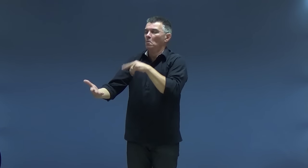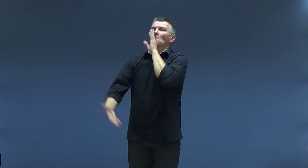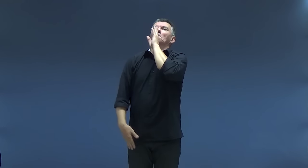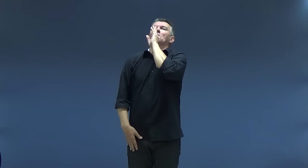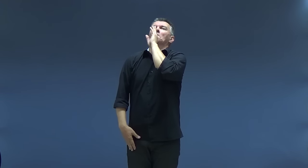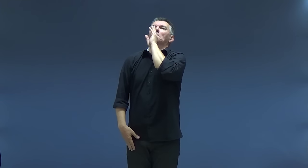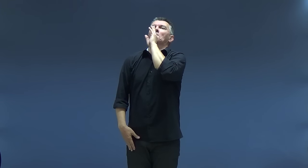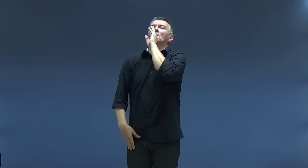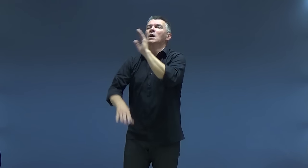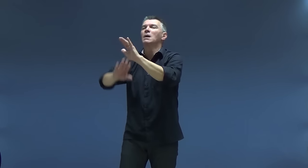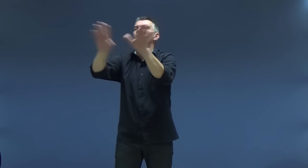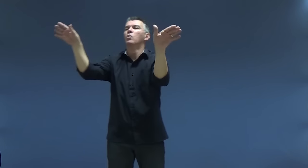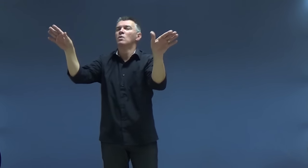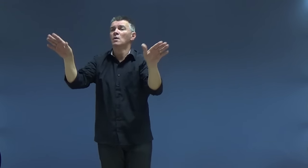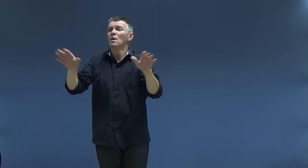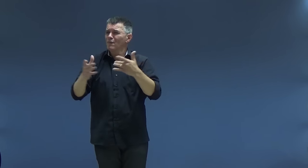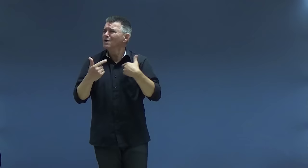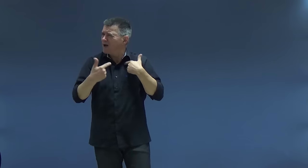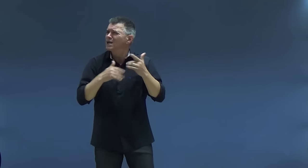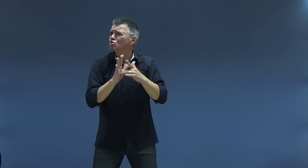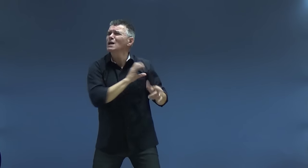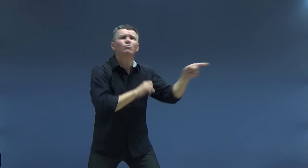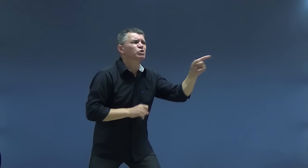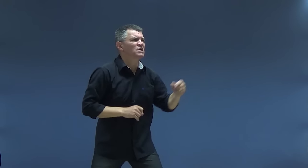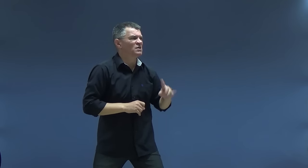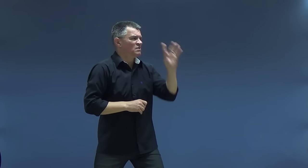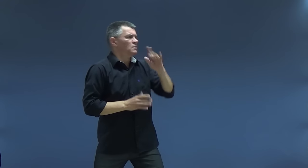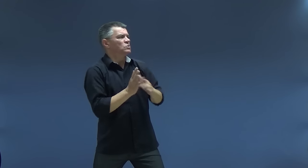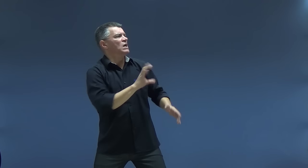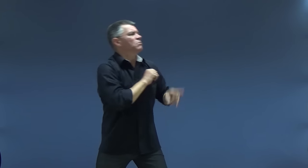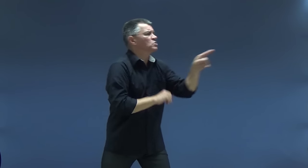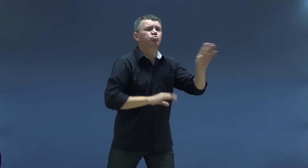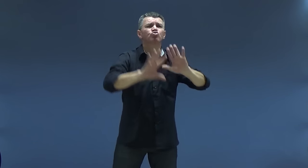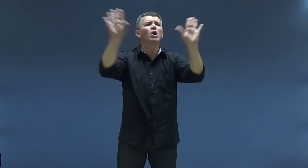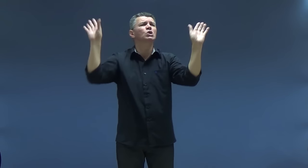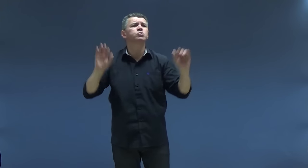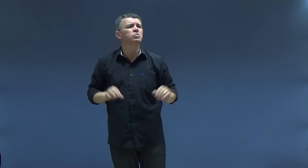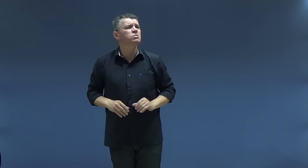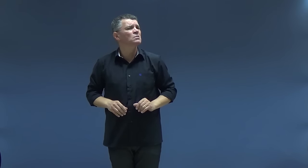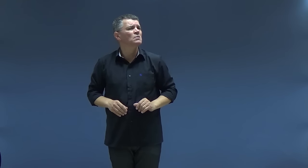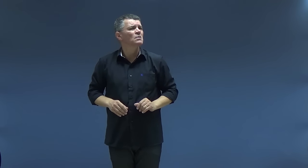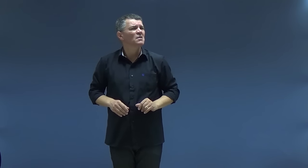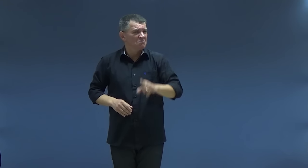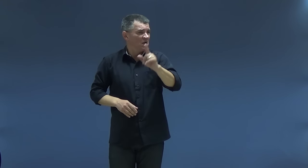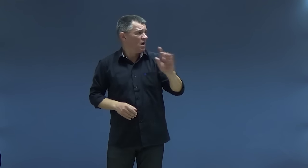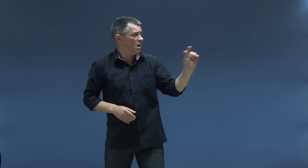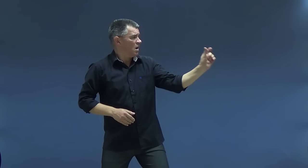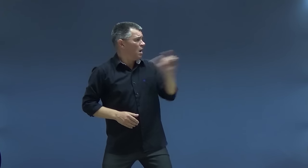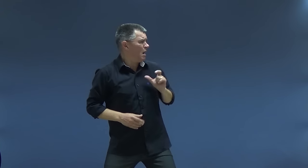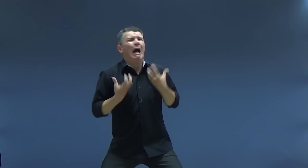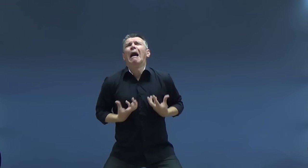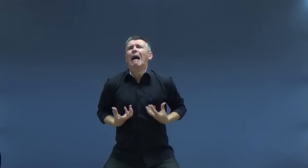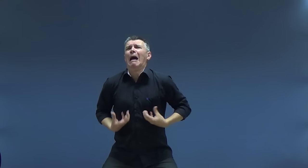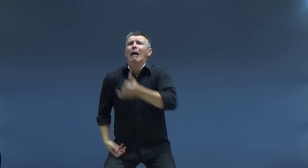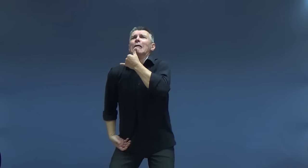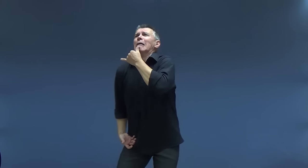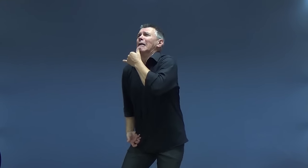surdo, opa, é, nunca mais mandou mensagem. Só isso. Às vezes a pessoa